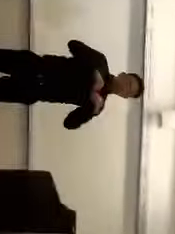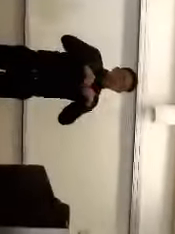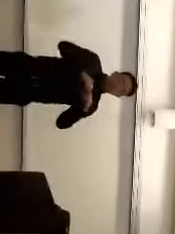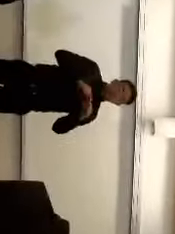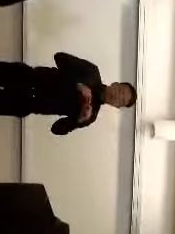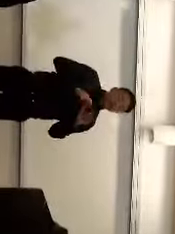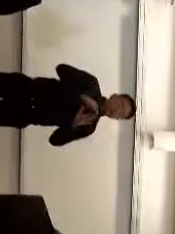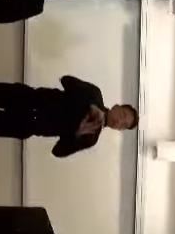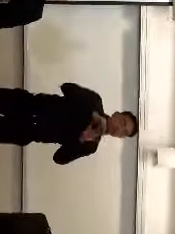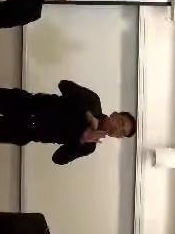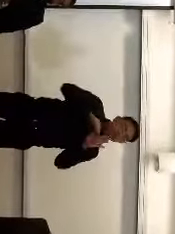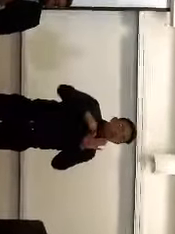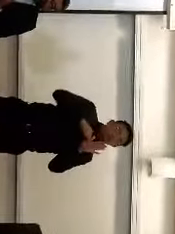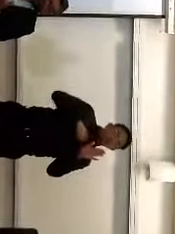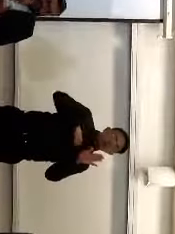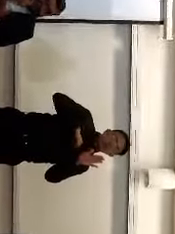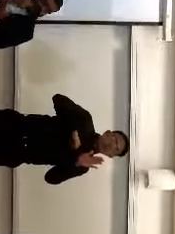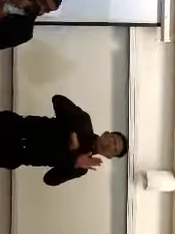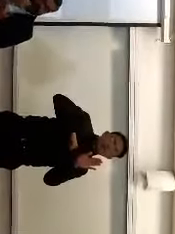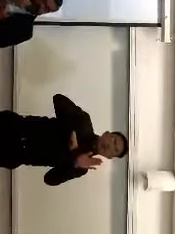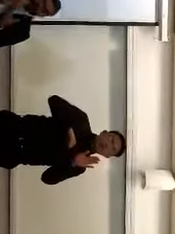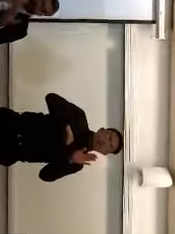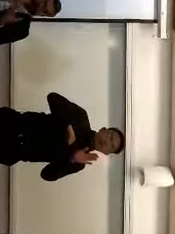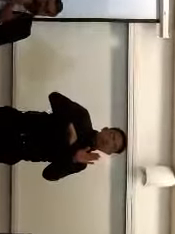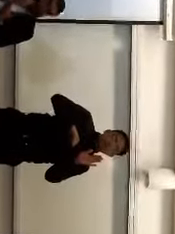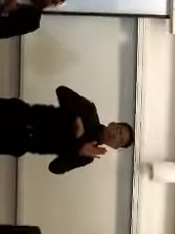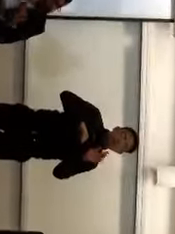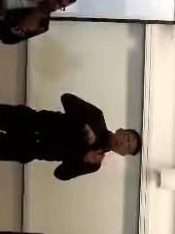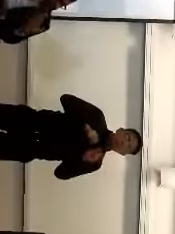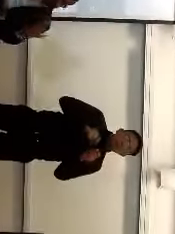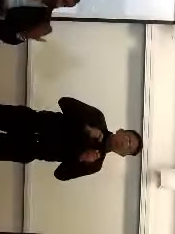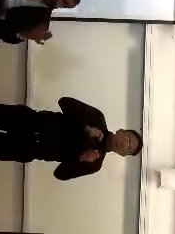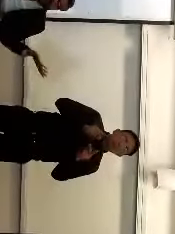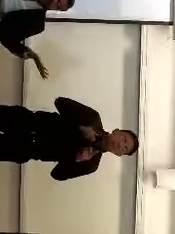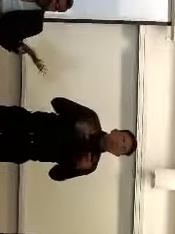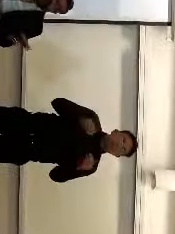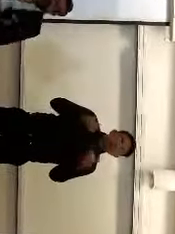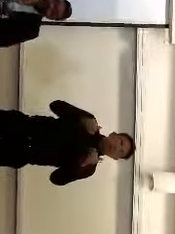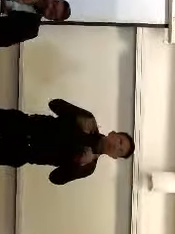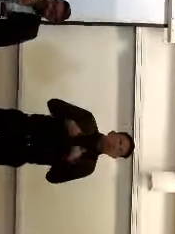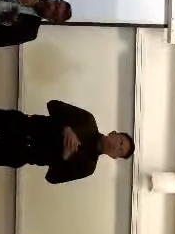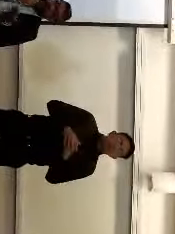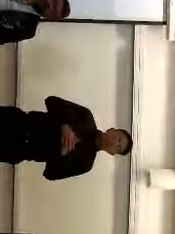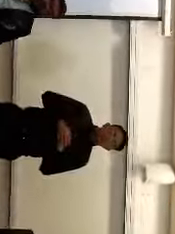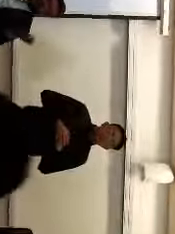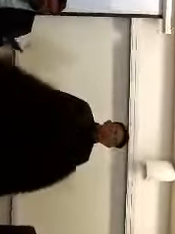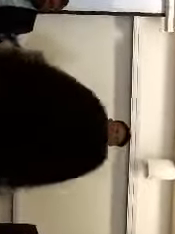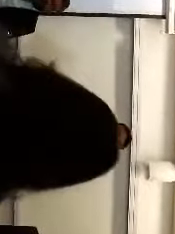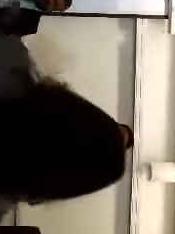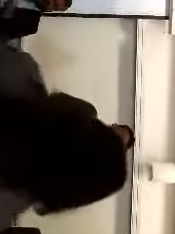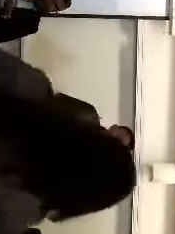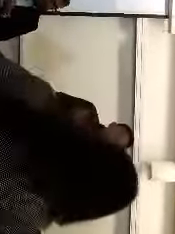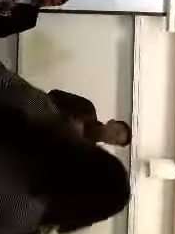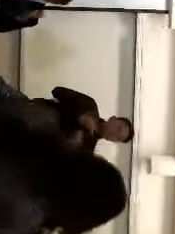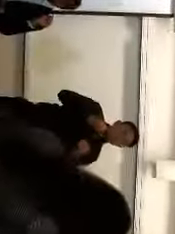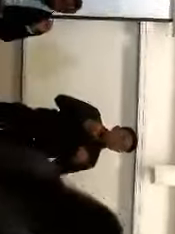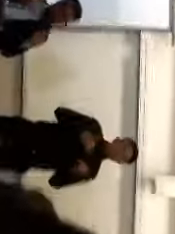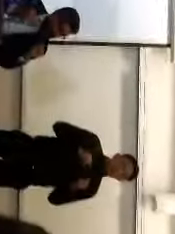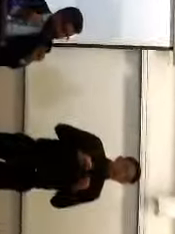una estructura de garantía de estos derechos de las personas con discapacidad. Si tú quieres ver, pues todos conocen, creo que esta mañana ya